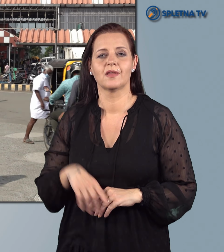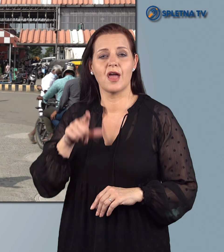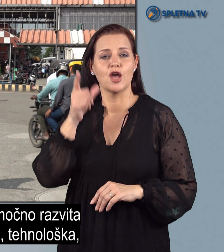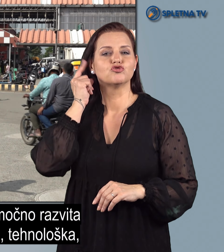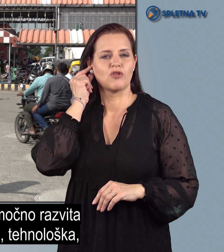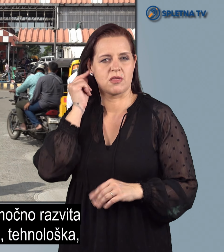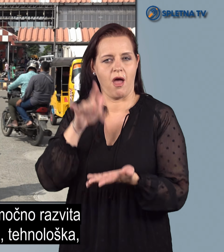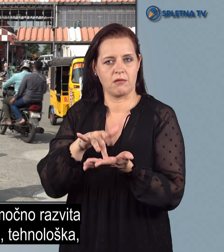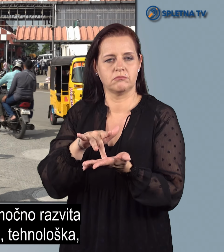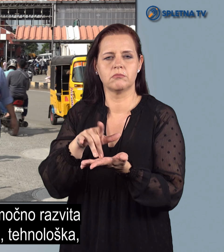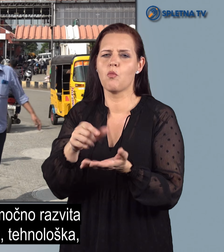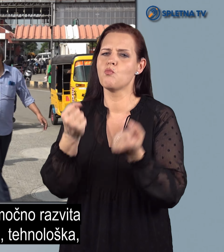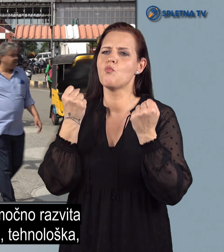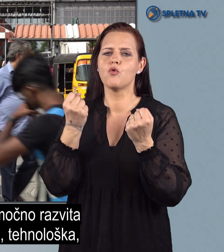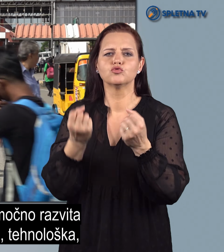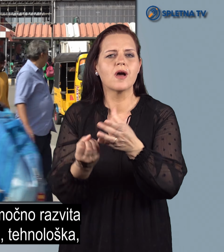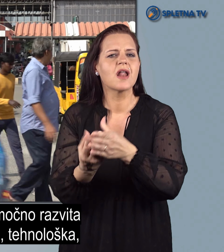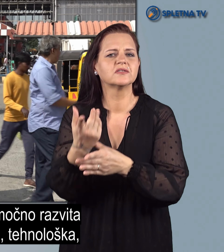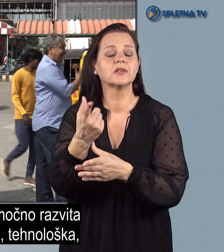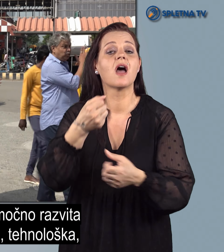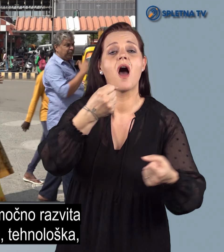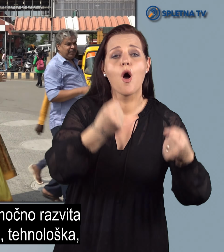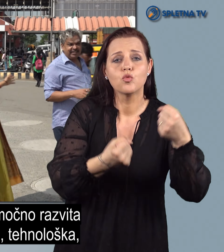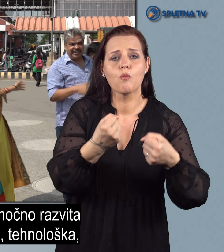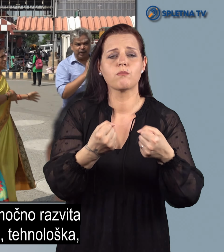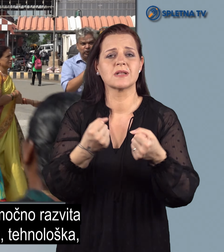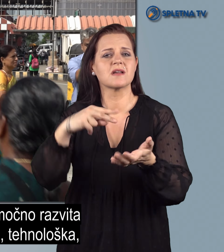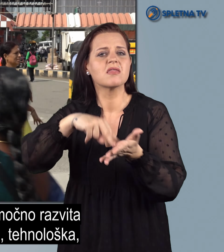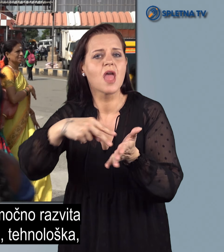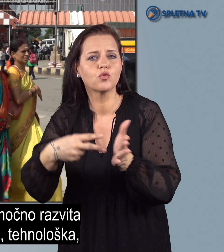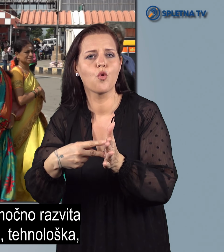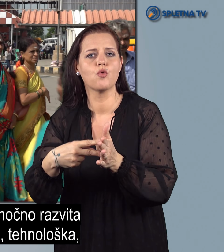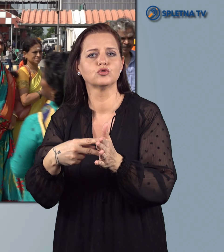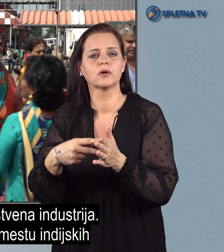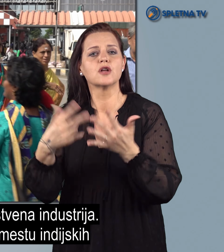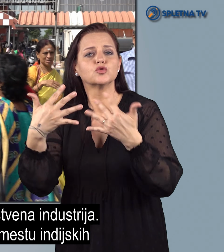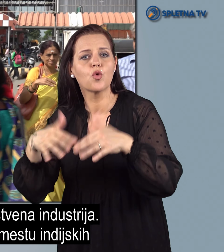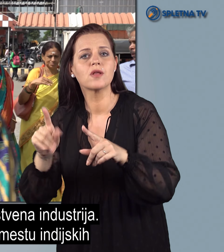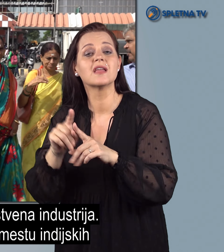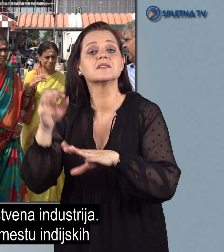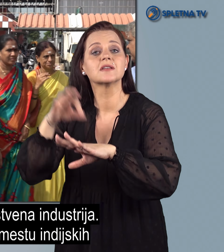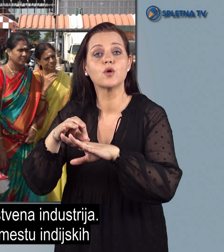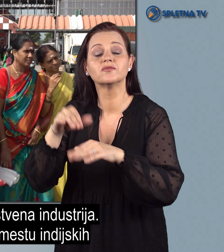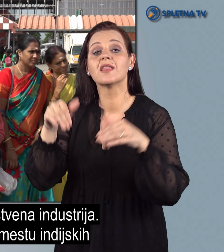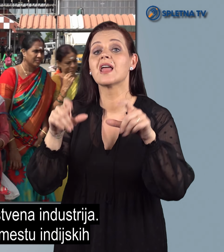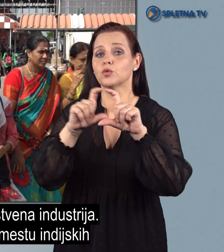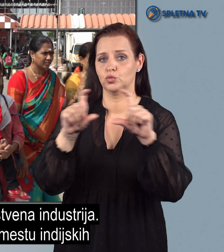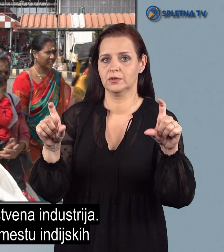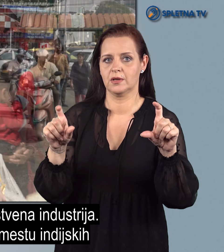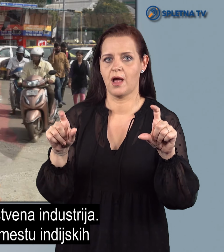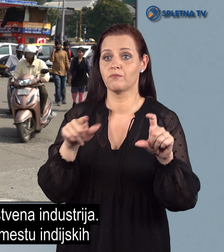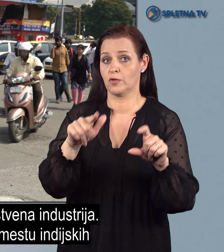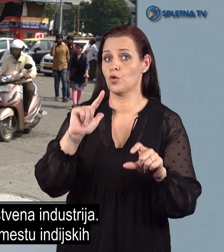V Chennaju je močno razvita avtomobilska, tehnološka, strojna in zdravstvena industrija. Je na